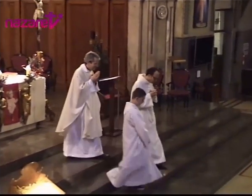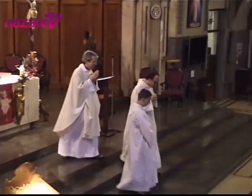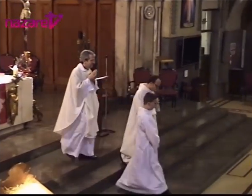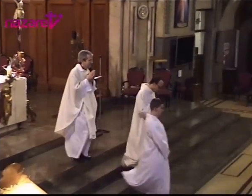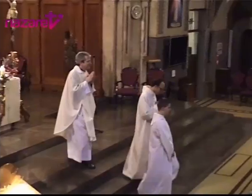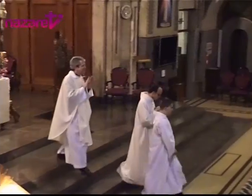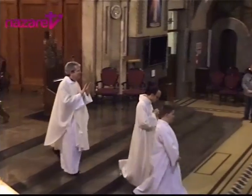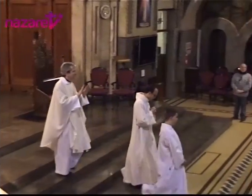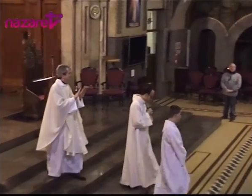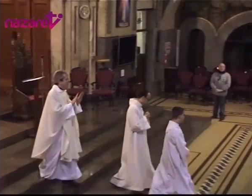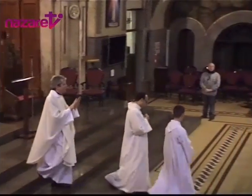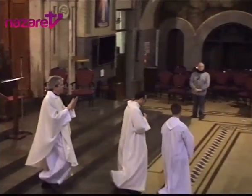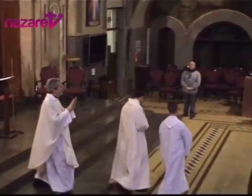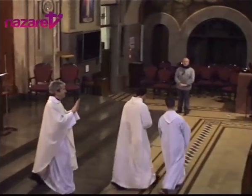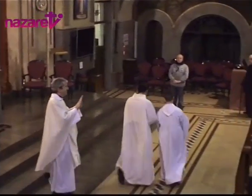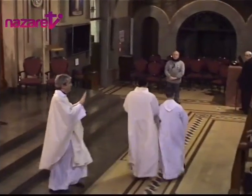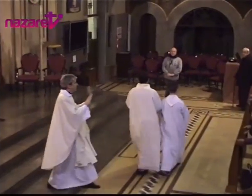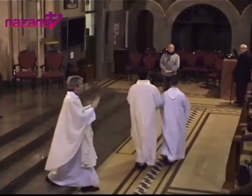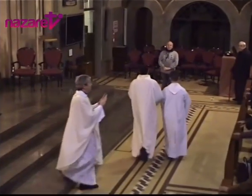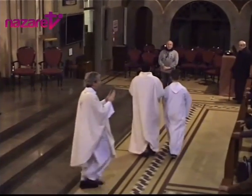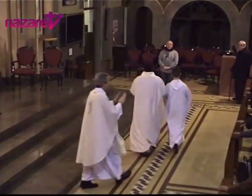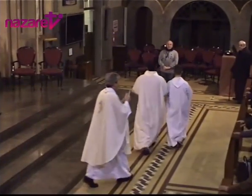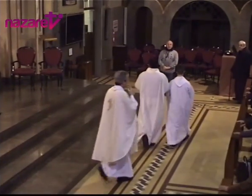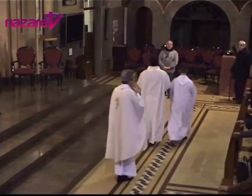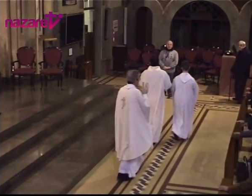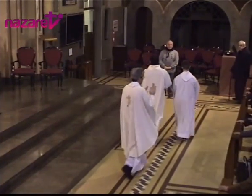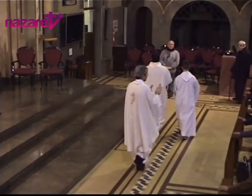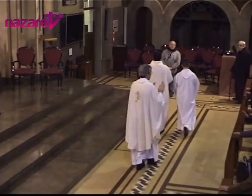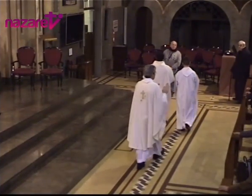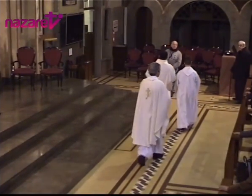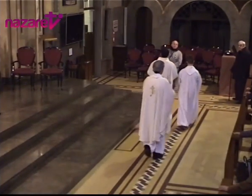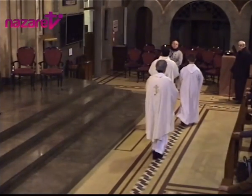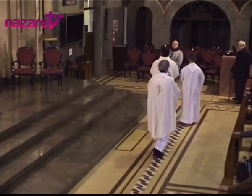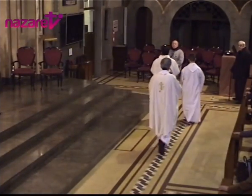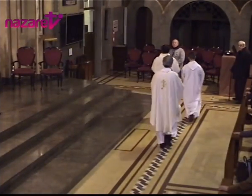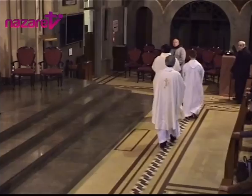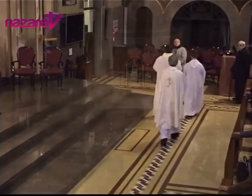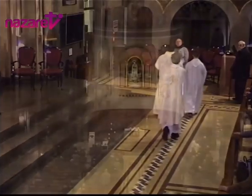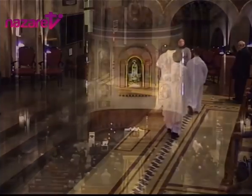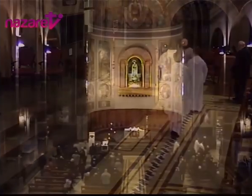Jesús, disipa mis sombras y que en mí